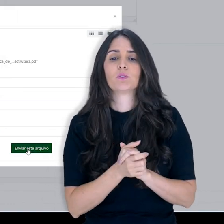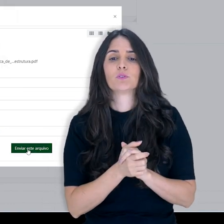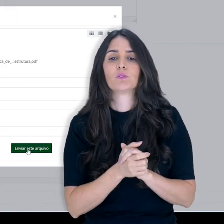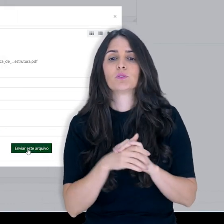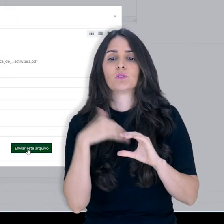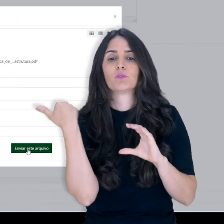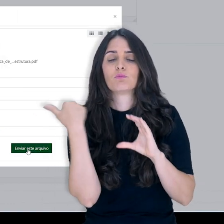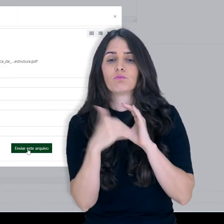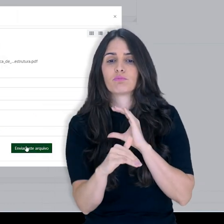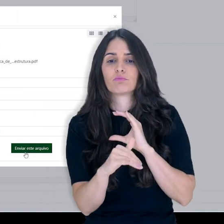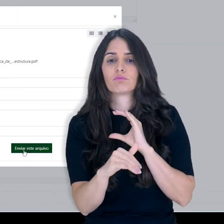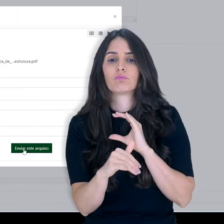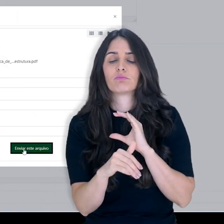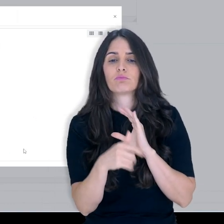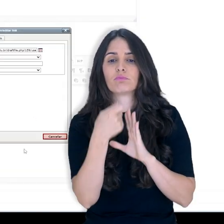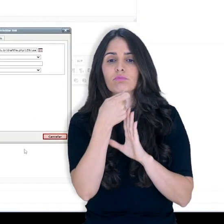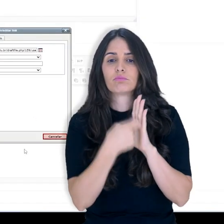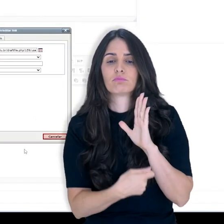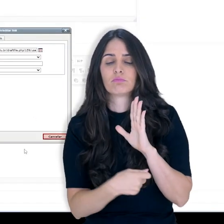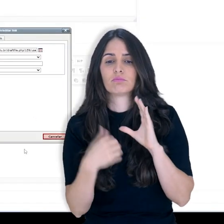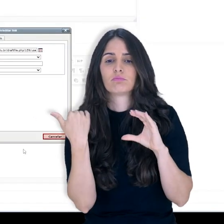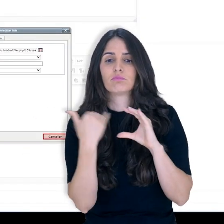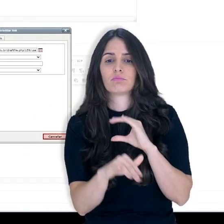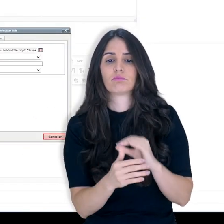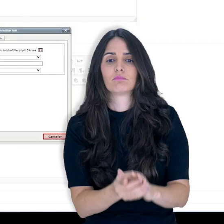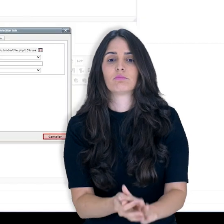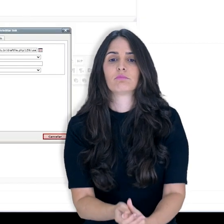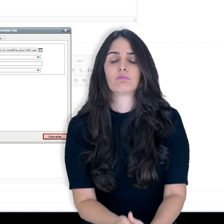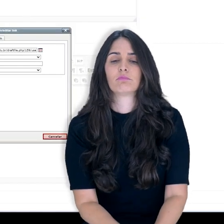enviar este arquivo